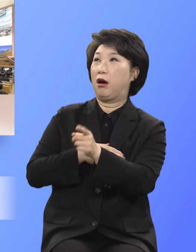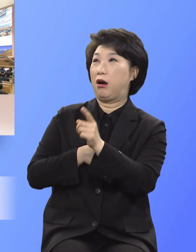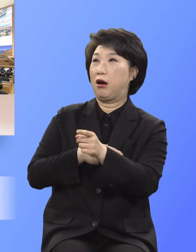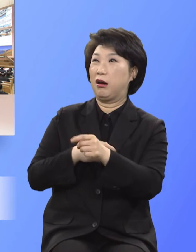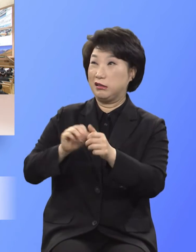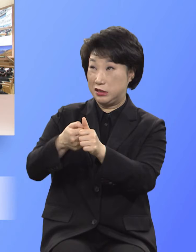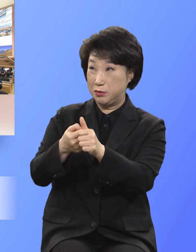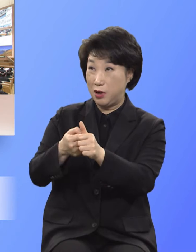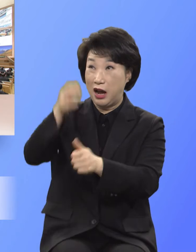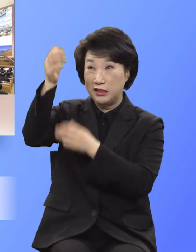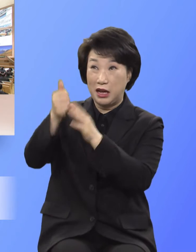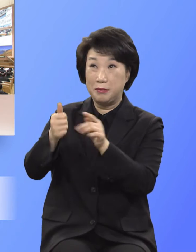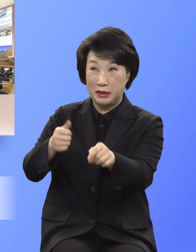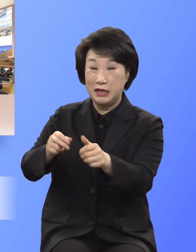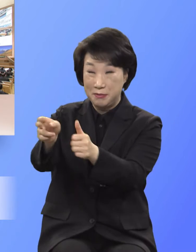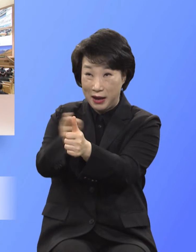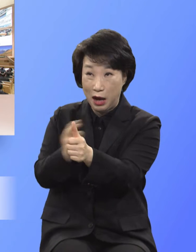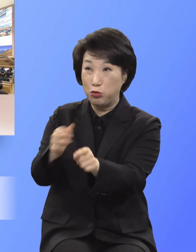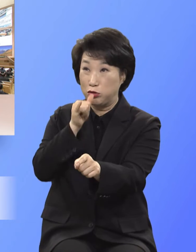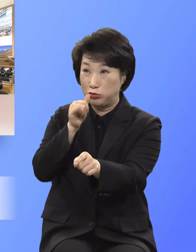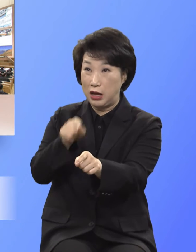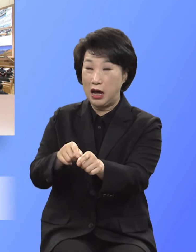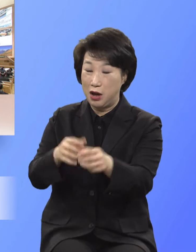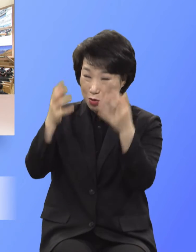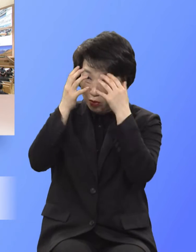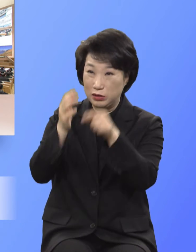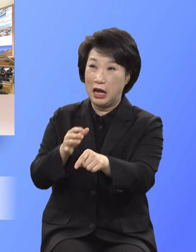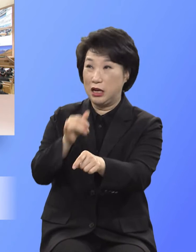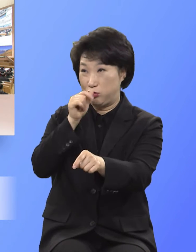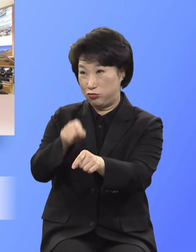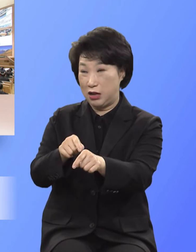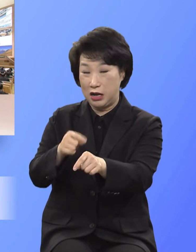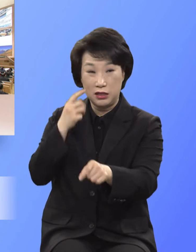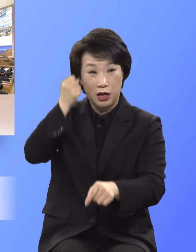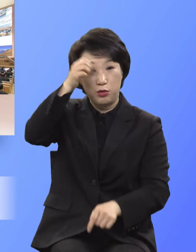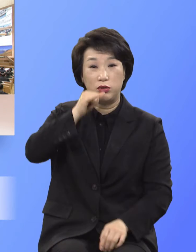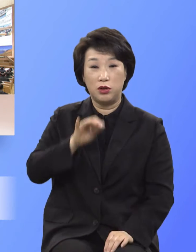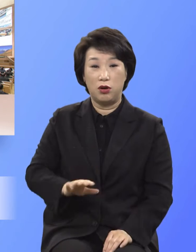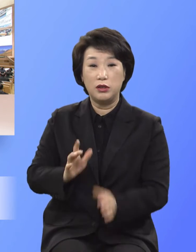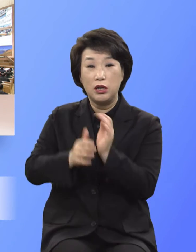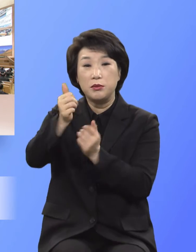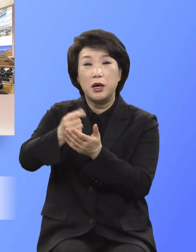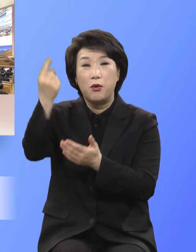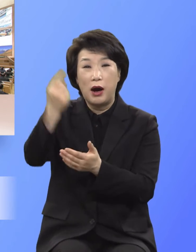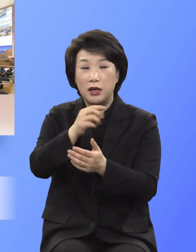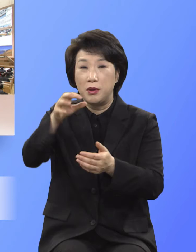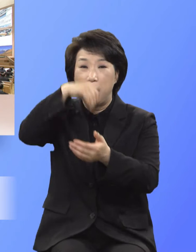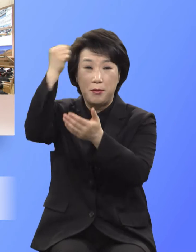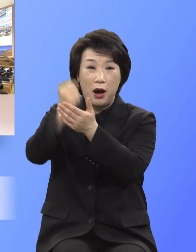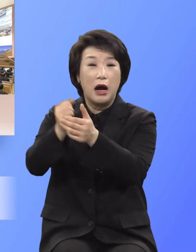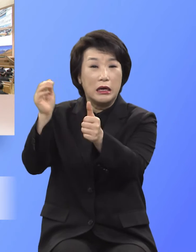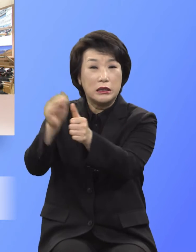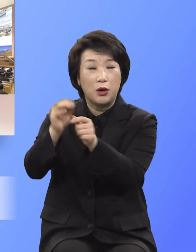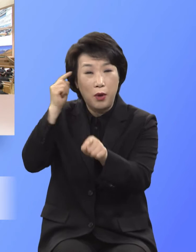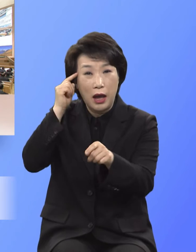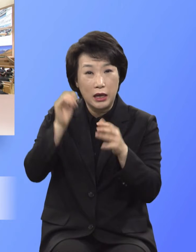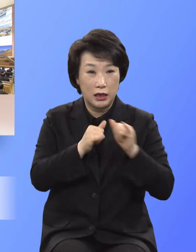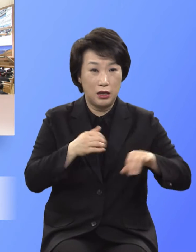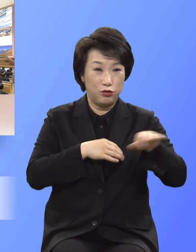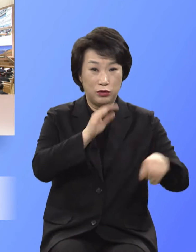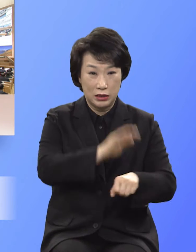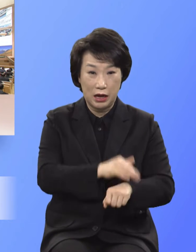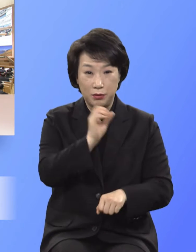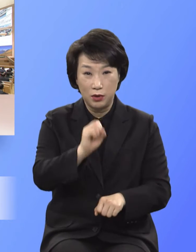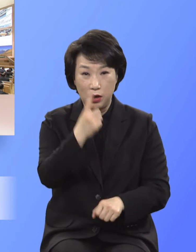그는 징벌을 받아서 하나님에게 맞으며 고난을 당한다 하였노라. 그가 찔림은 우리의 허물을 인함이요